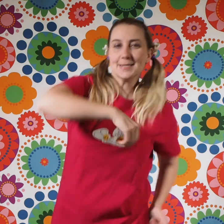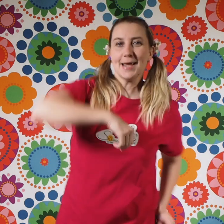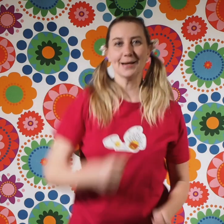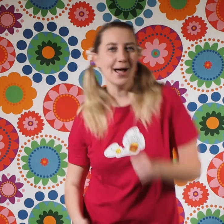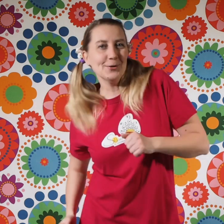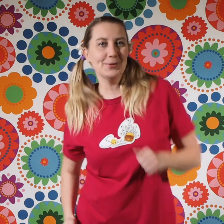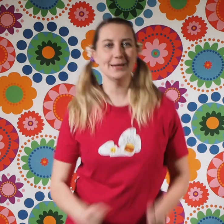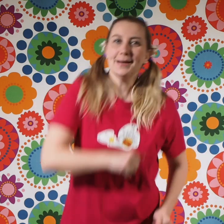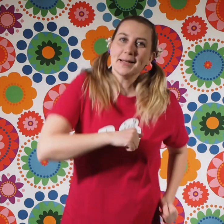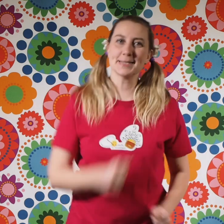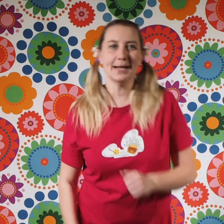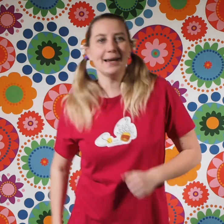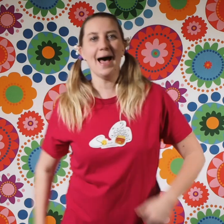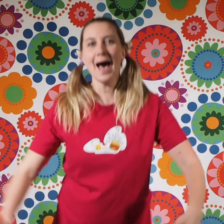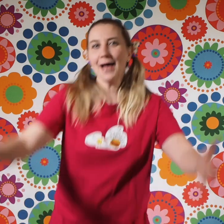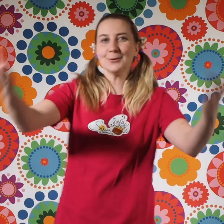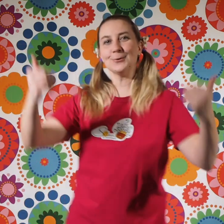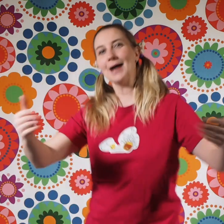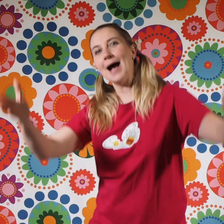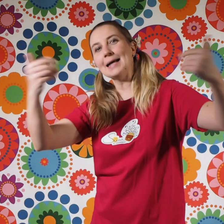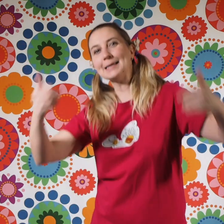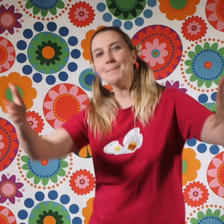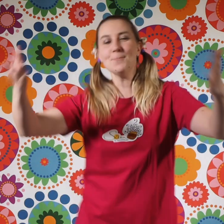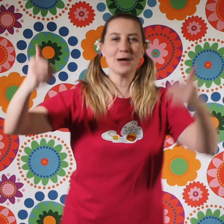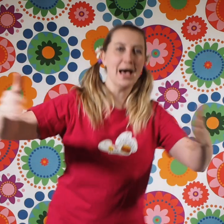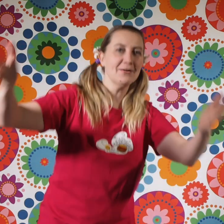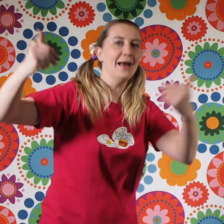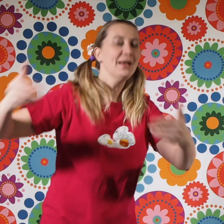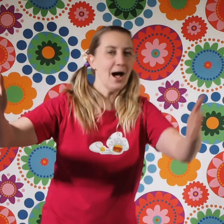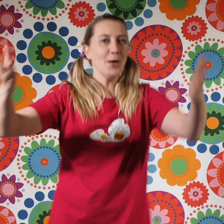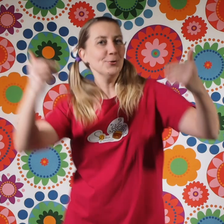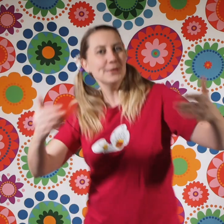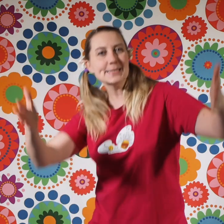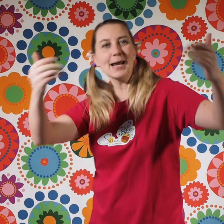seikkailuihin astellaan. Tulkaa kaikki mukaan ja yhdessä laulamaan.